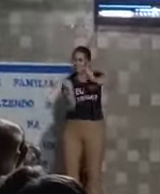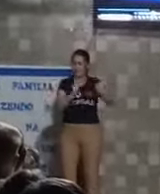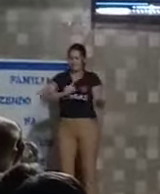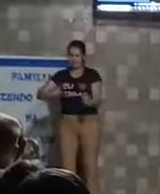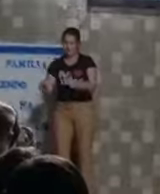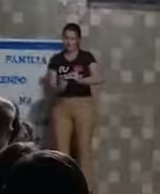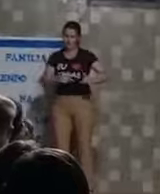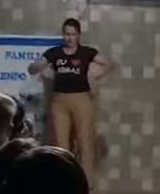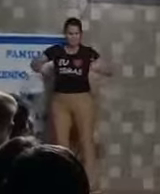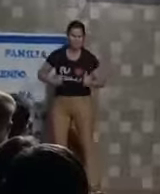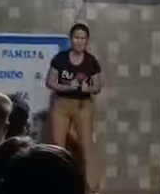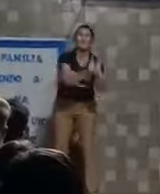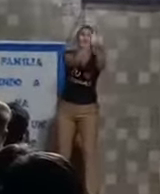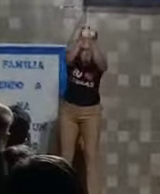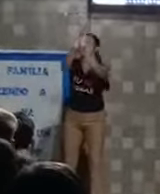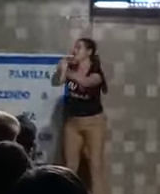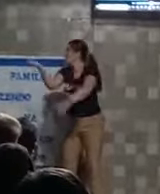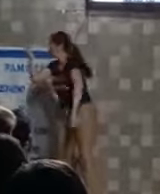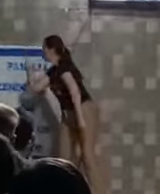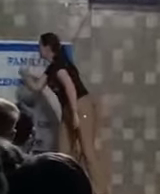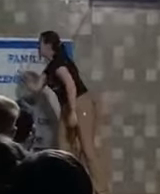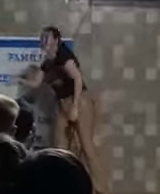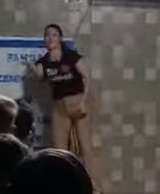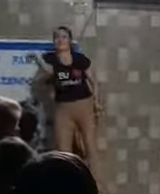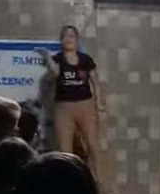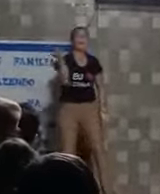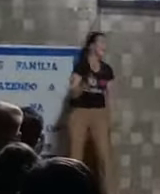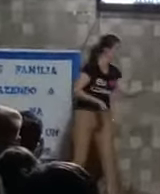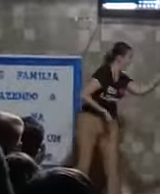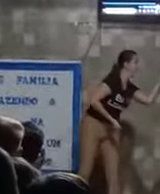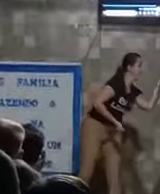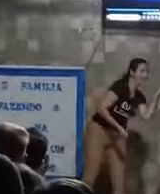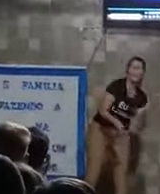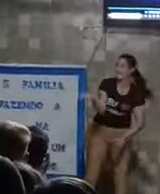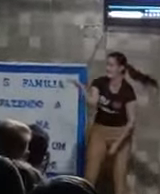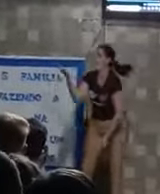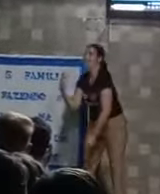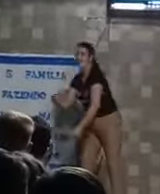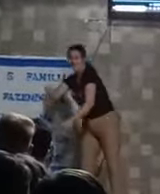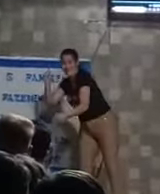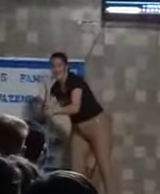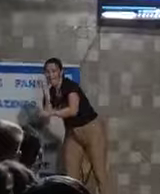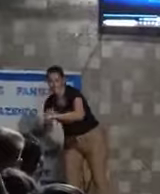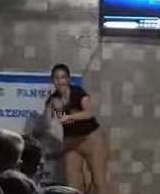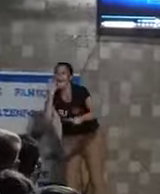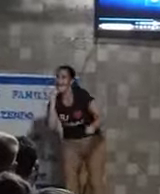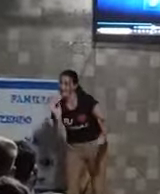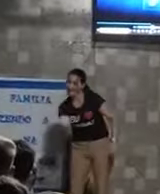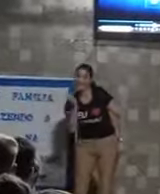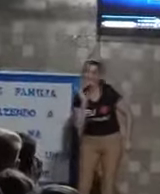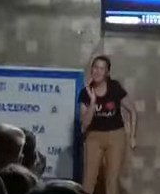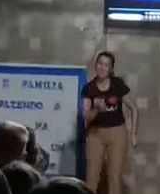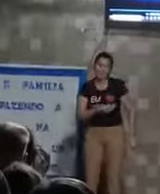lembrança. Siga